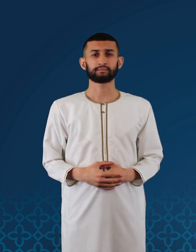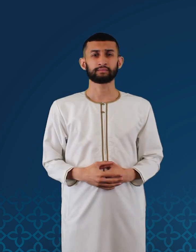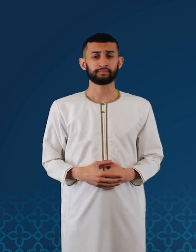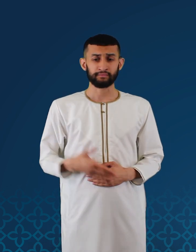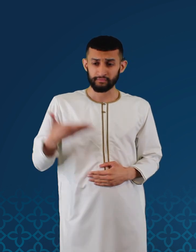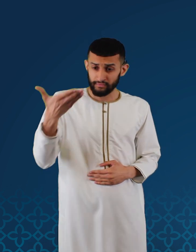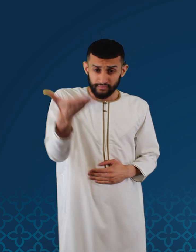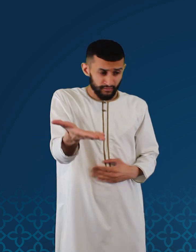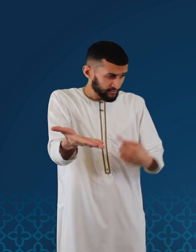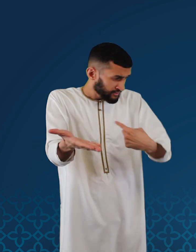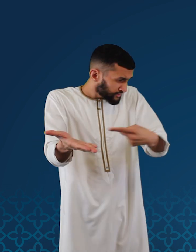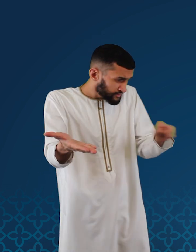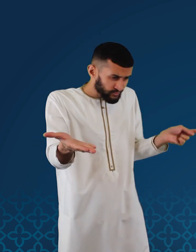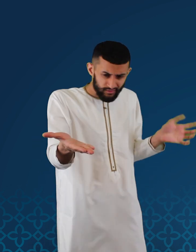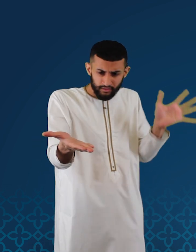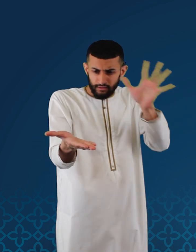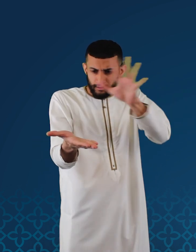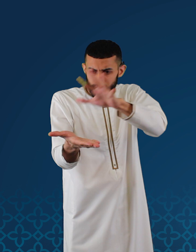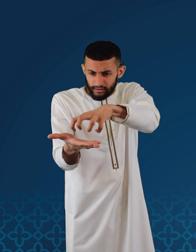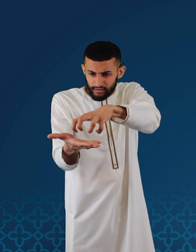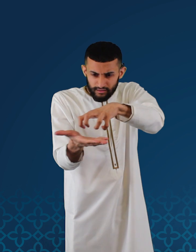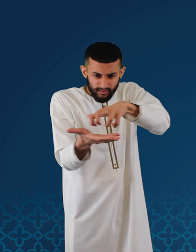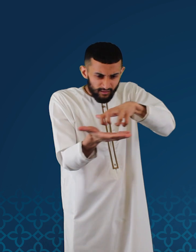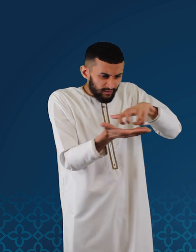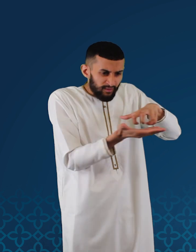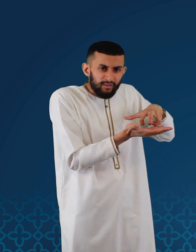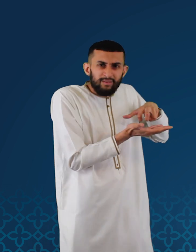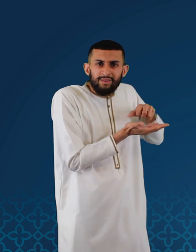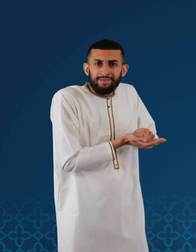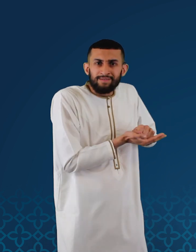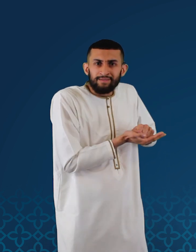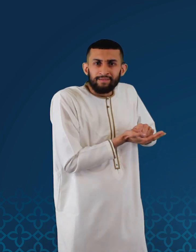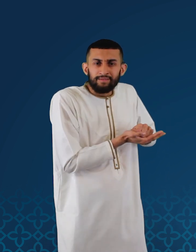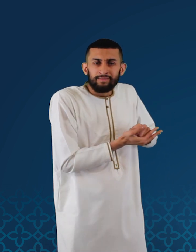وتأكلون التراث أكلاً لما